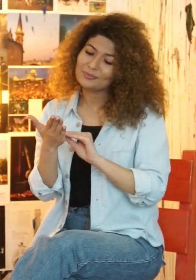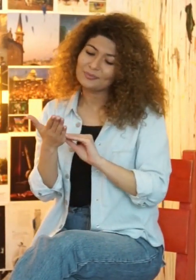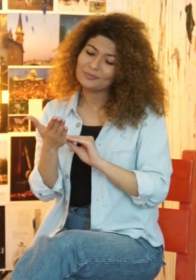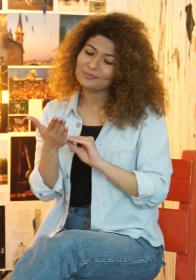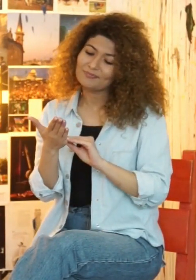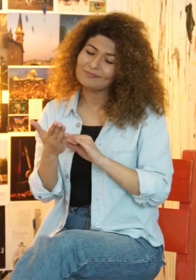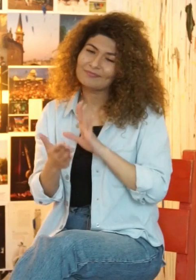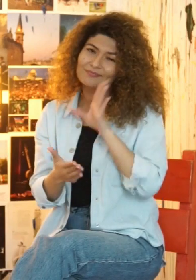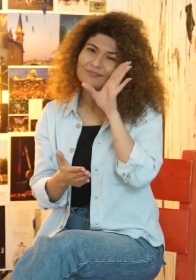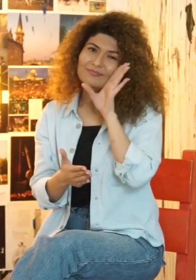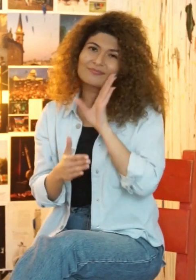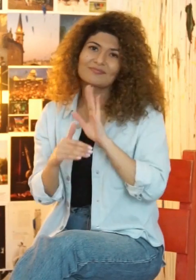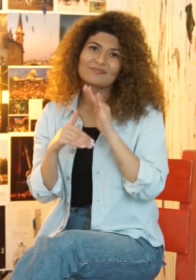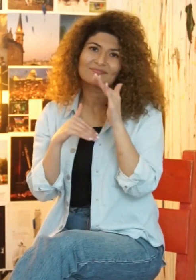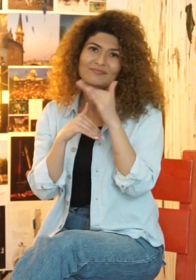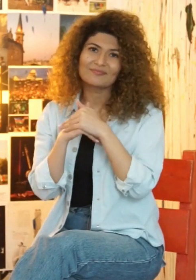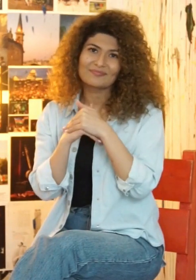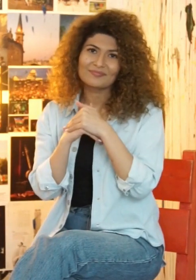Yazaydım səhər axşam.